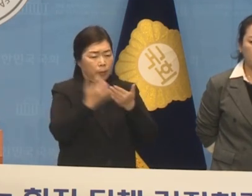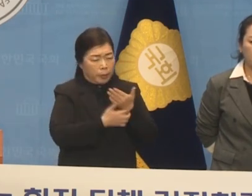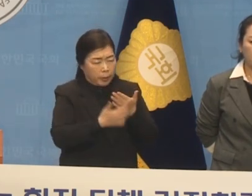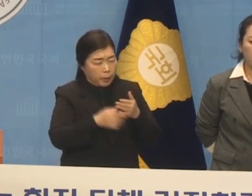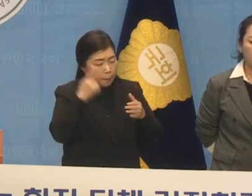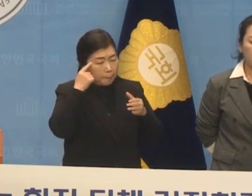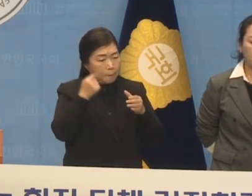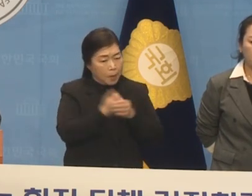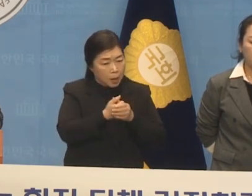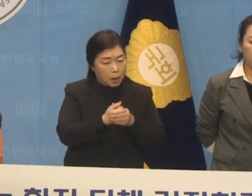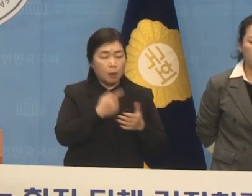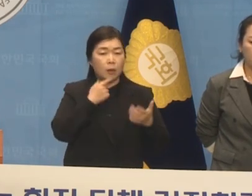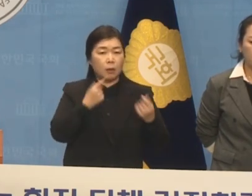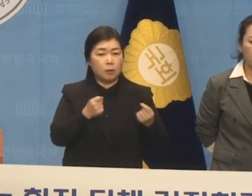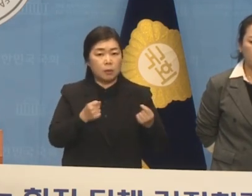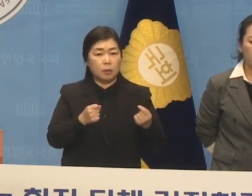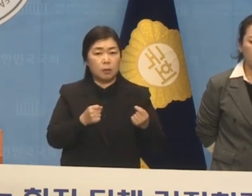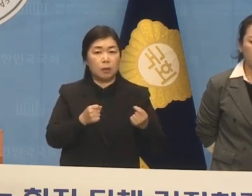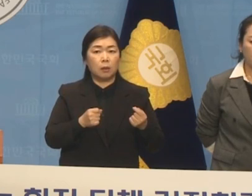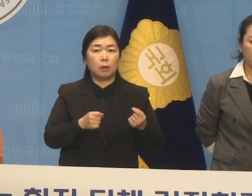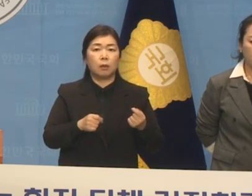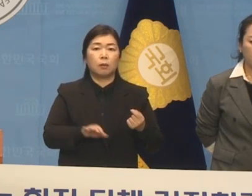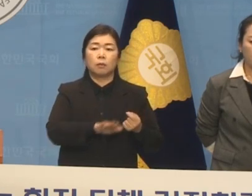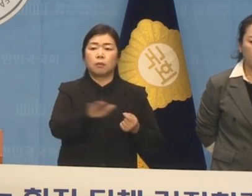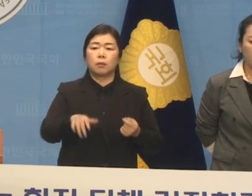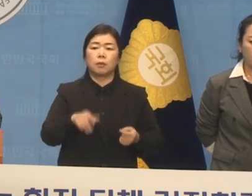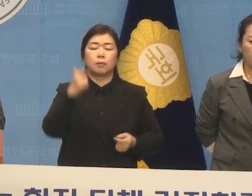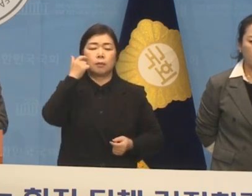고육지책이 아니었는지 묻지 않을 수가 없습니다.